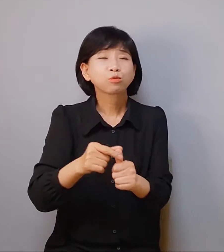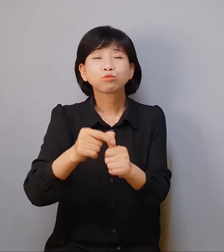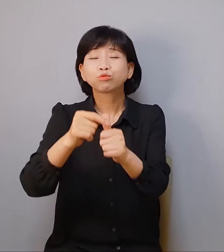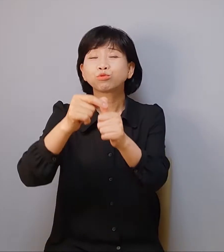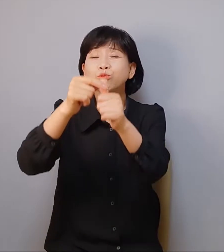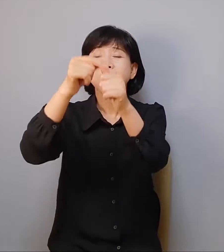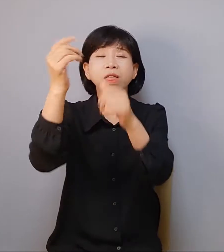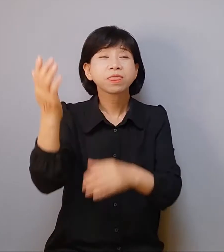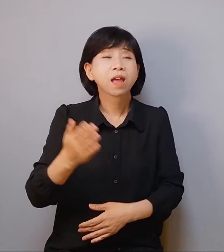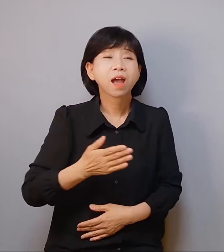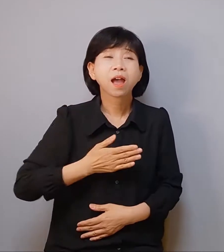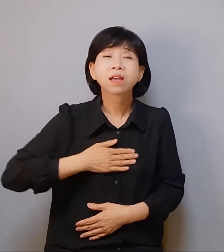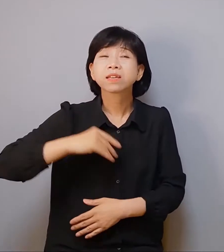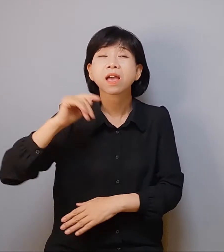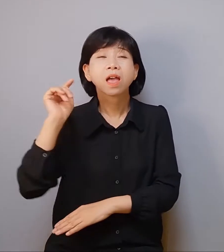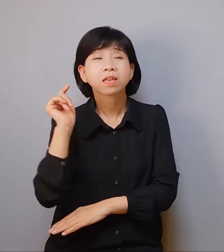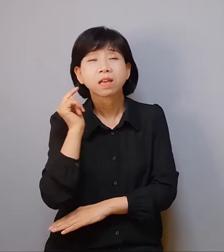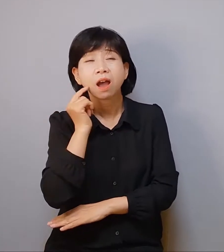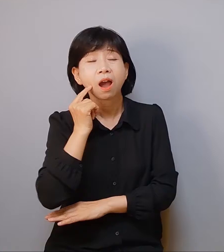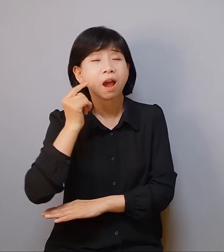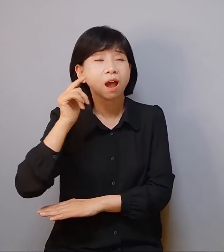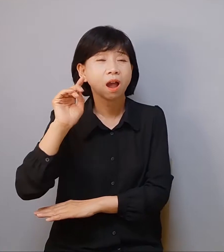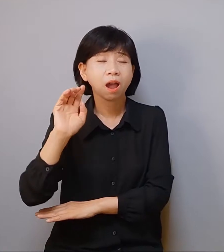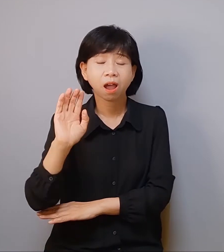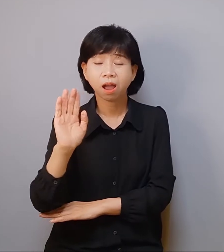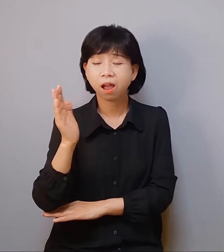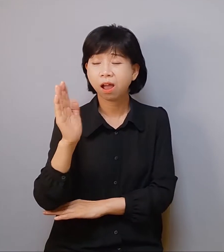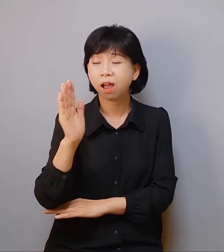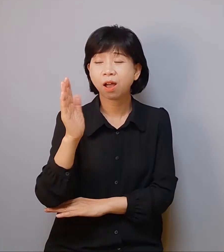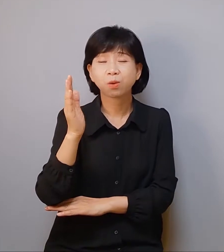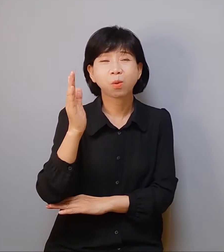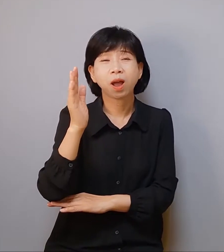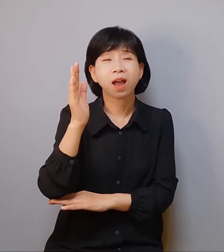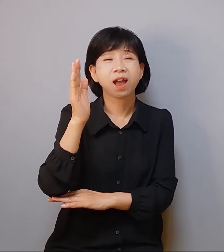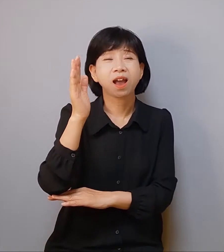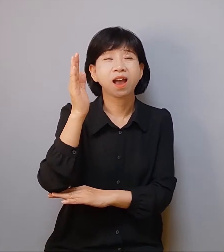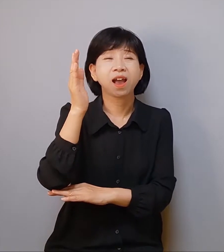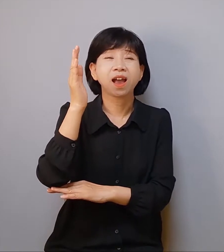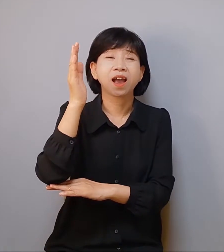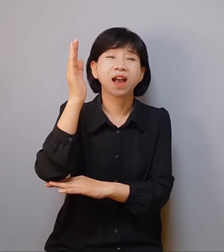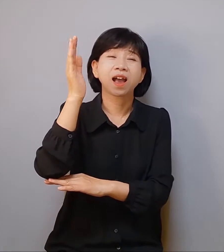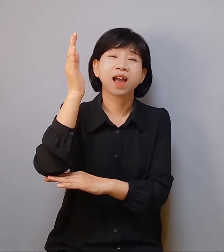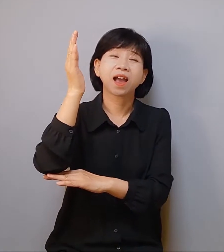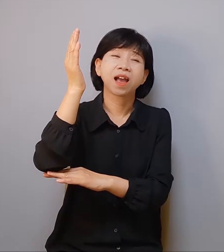나의 구원, 나의 영광